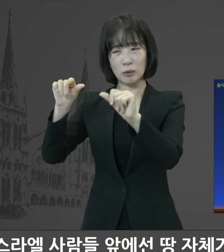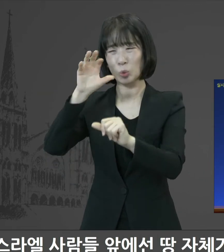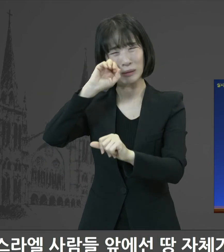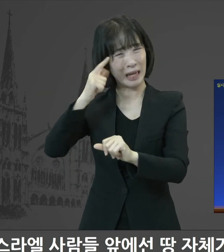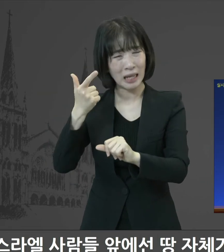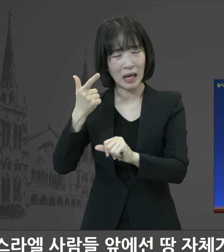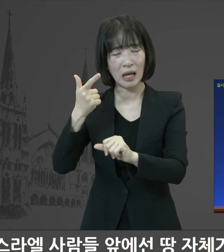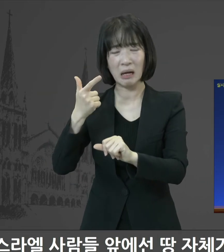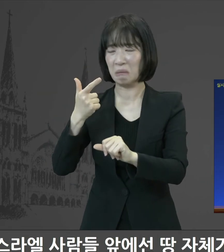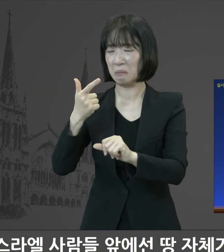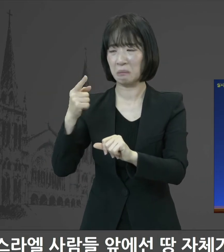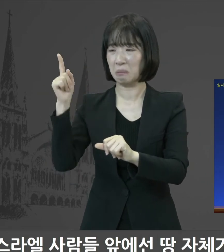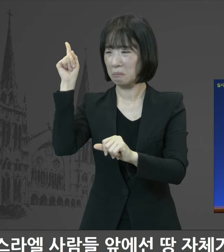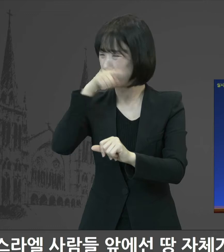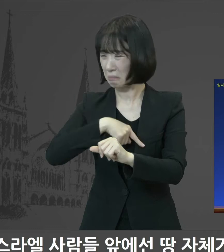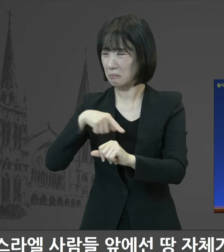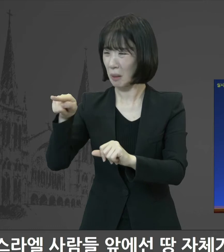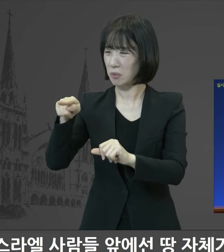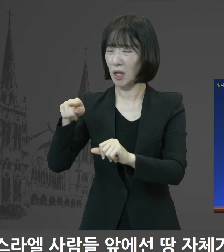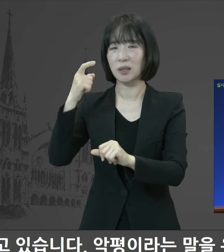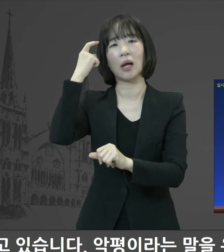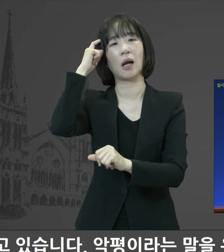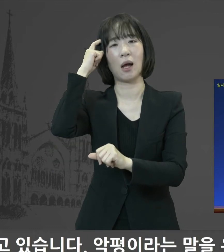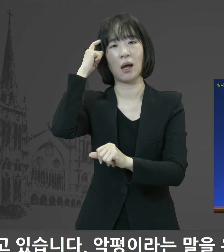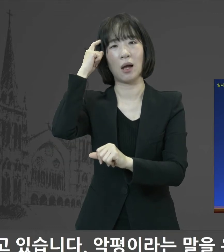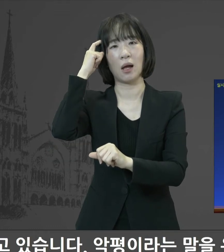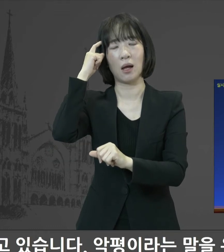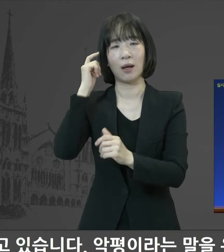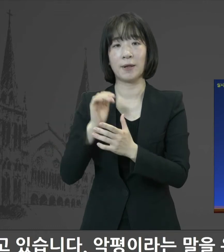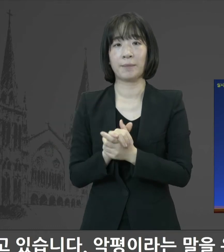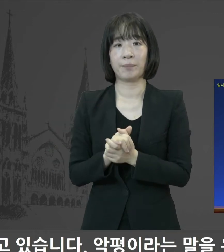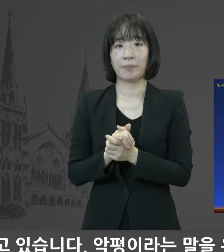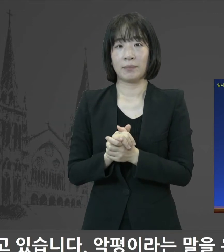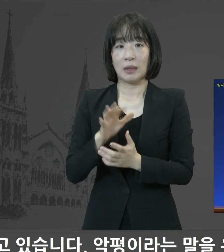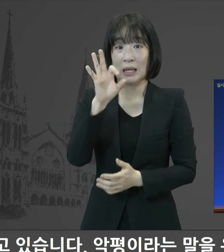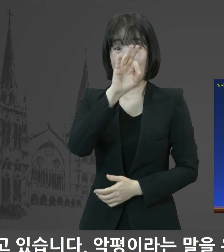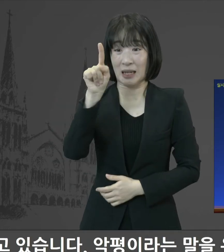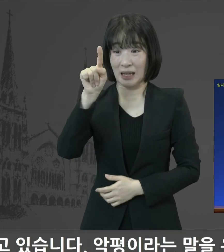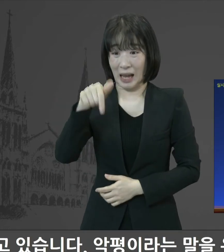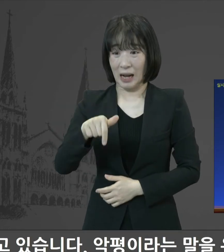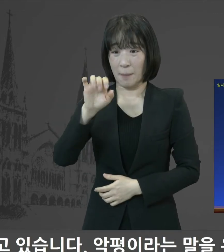뒤에서 하나님께서 이들을 벌하실 때 벌하신 근거가 악평이라고 되어 있습니다.